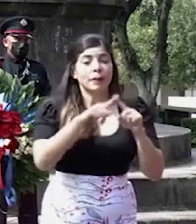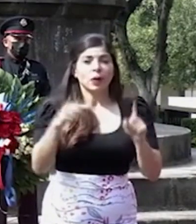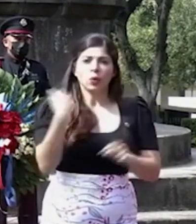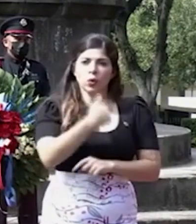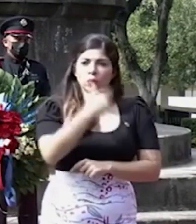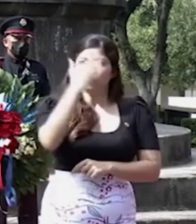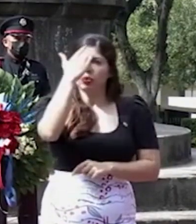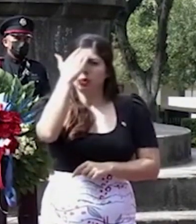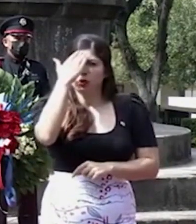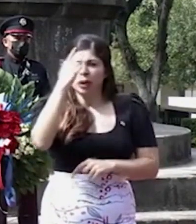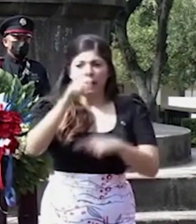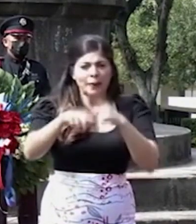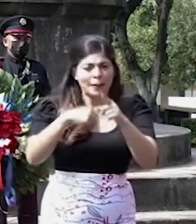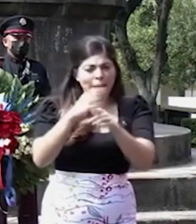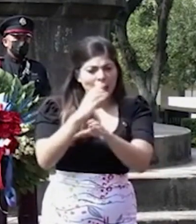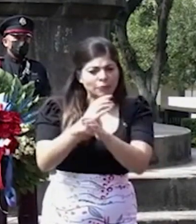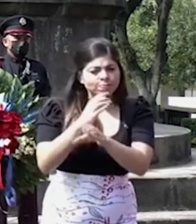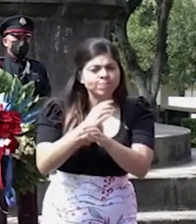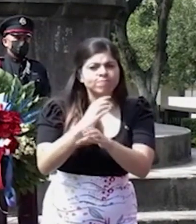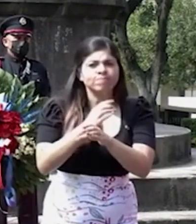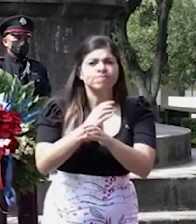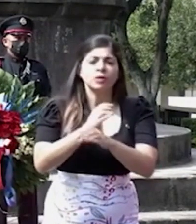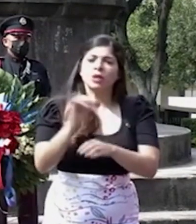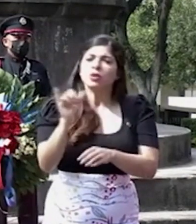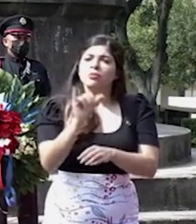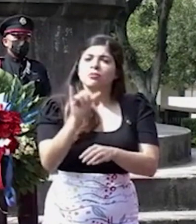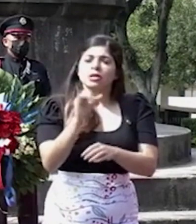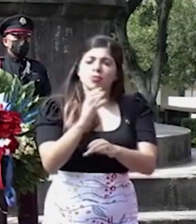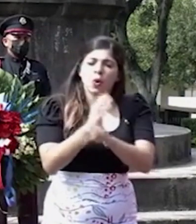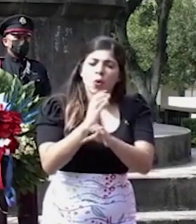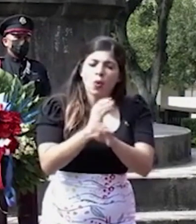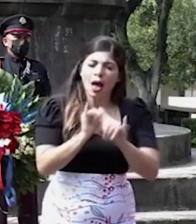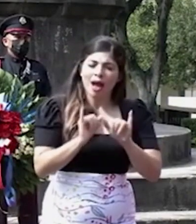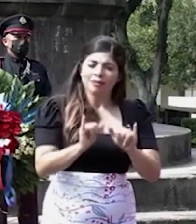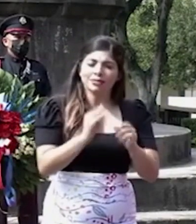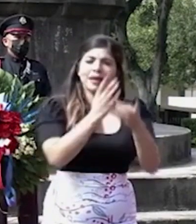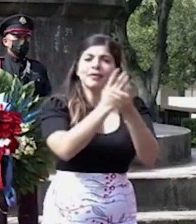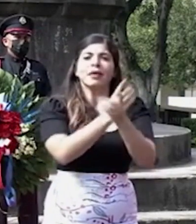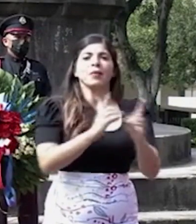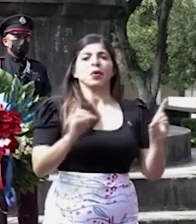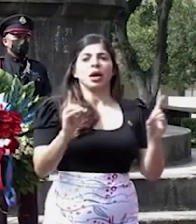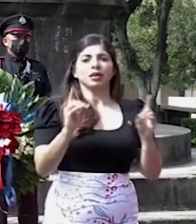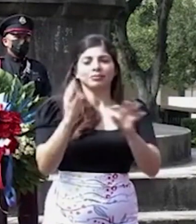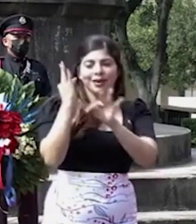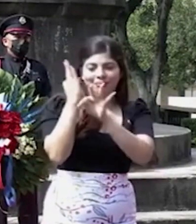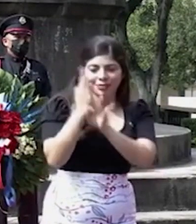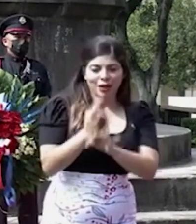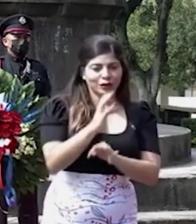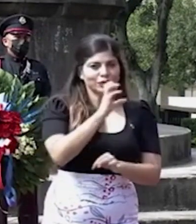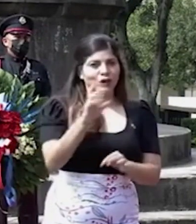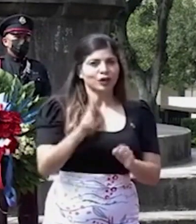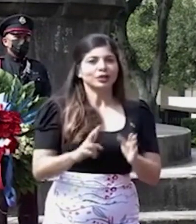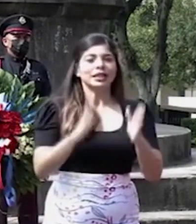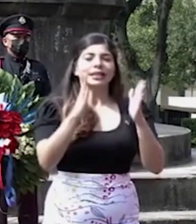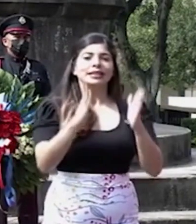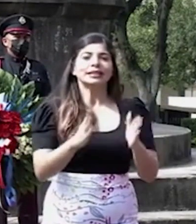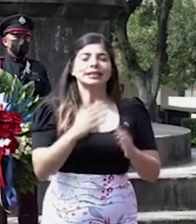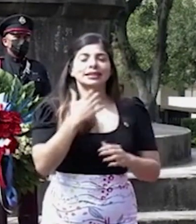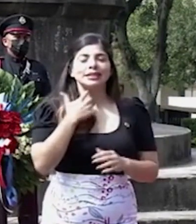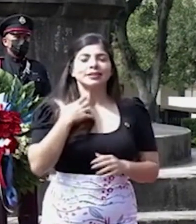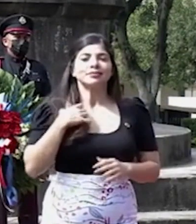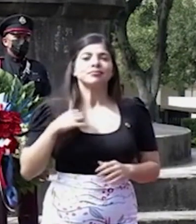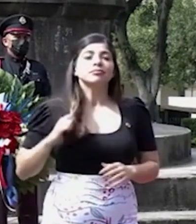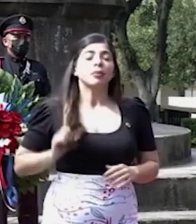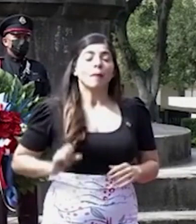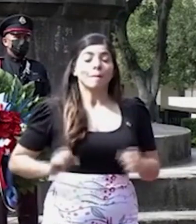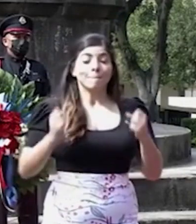serán resguardados como se resguardan en la democracia y la tradición costarricense. Los